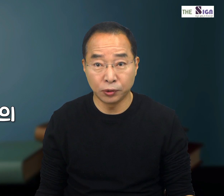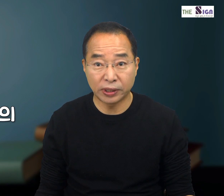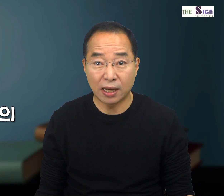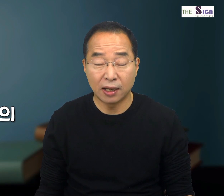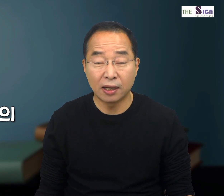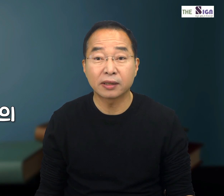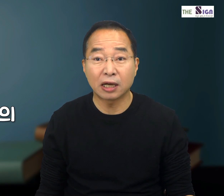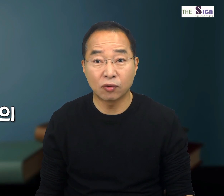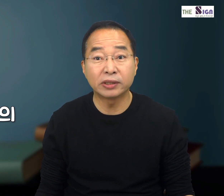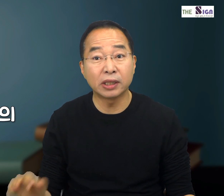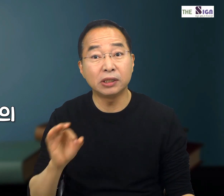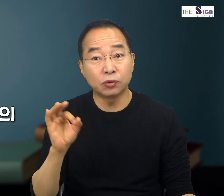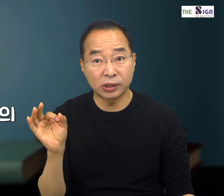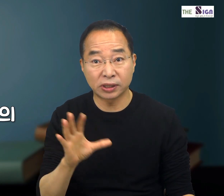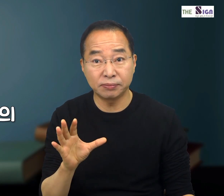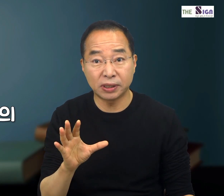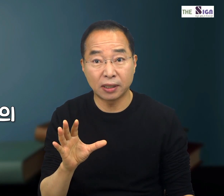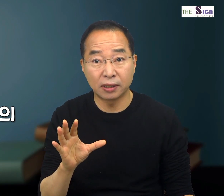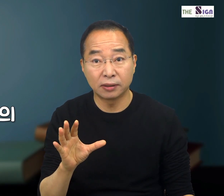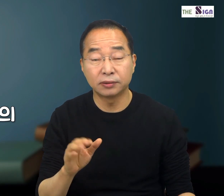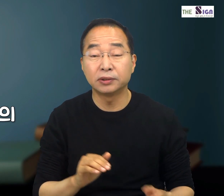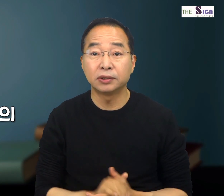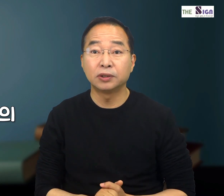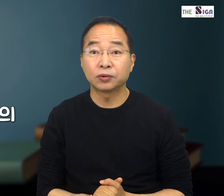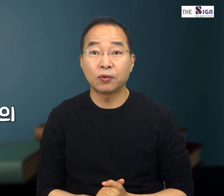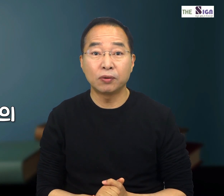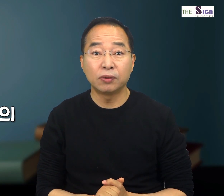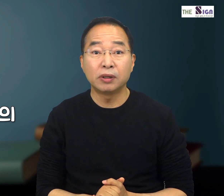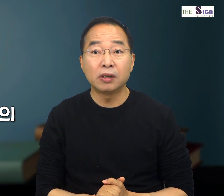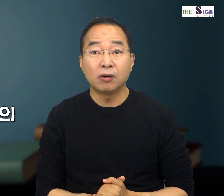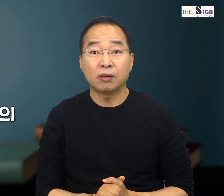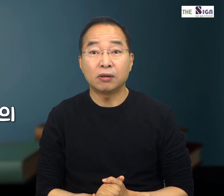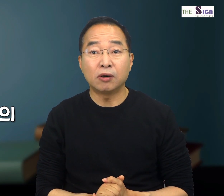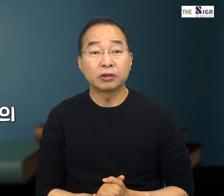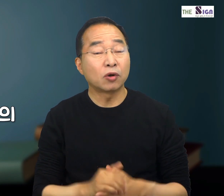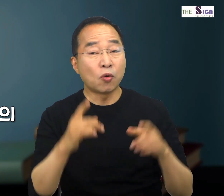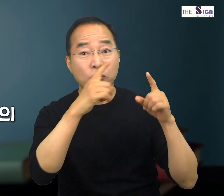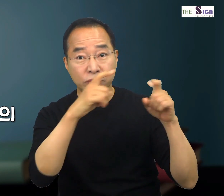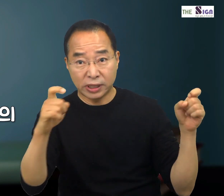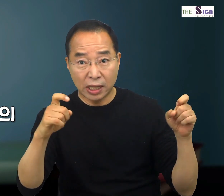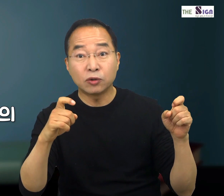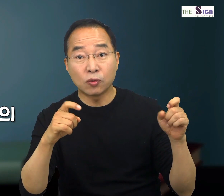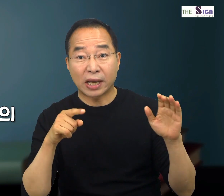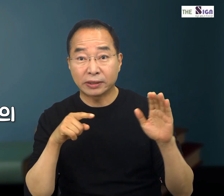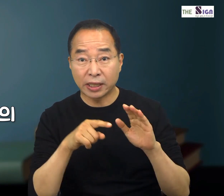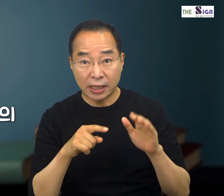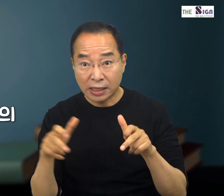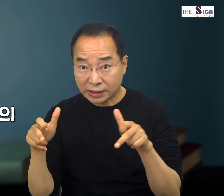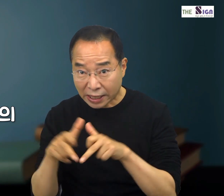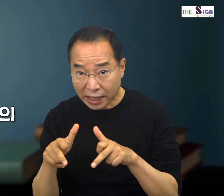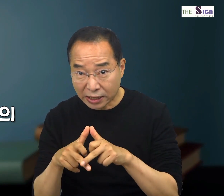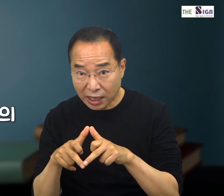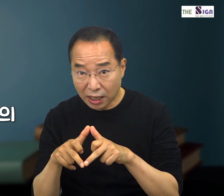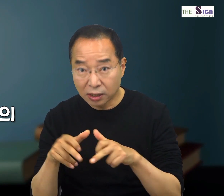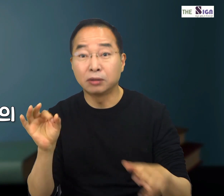무료다 라고 할 때는 이 동작 씁니다. 또 어떤 고궁이나 이런 거 갈 때 장애인이야? 그럼